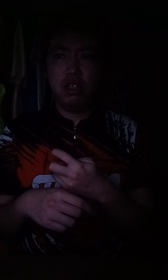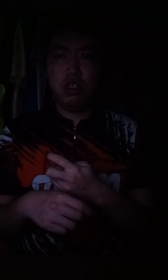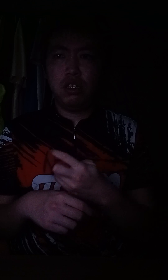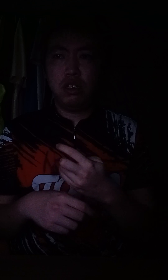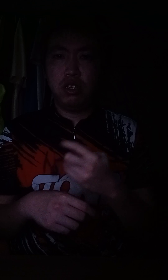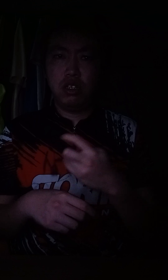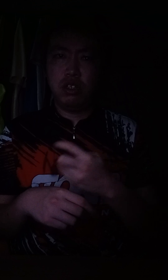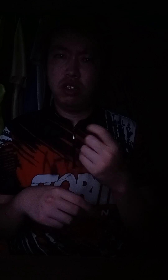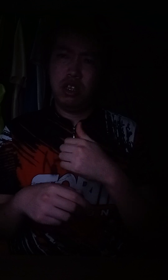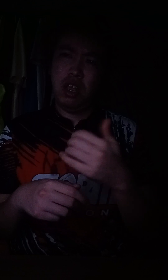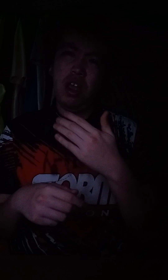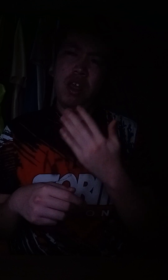안쓰라요.